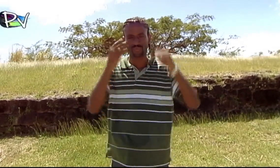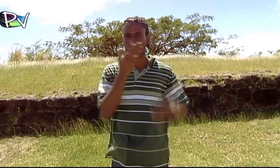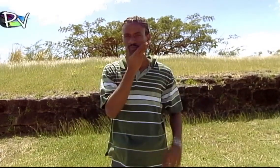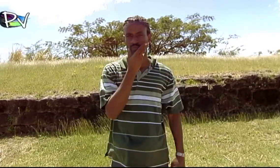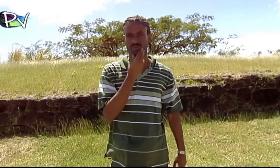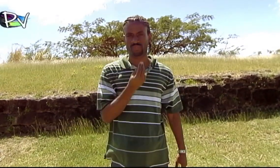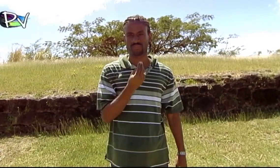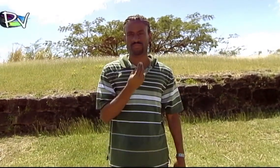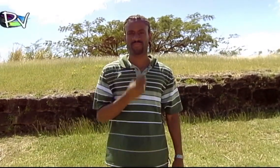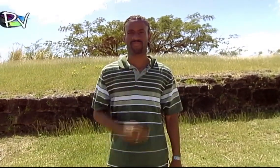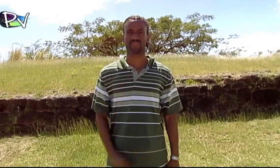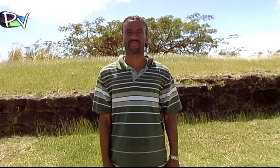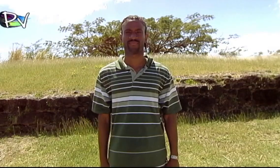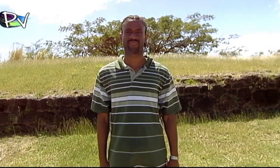Un joli sourire.